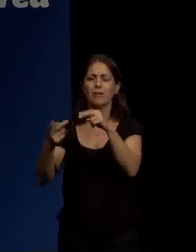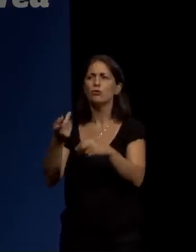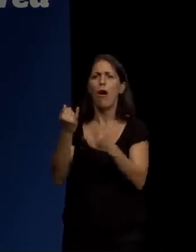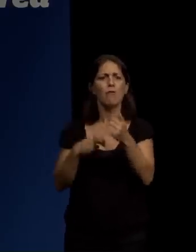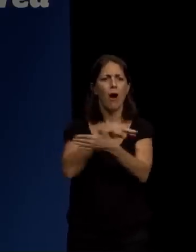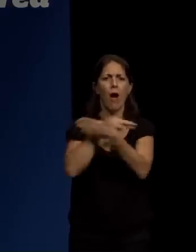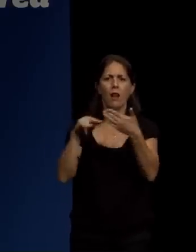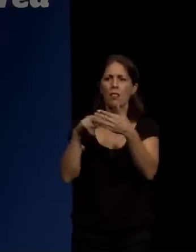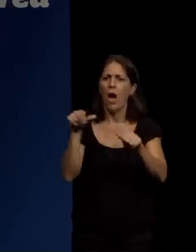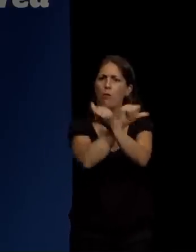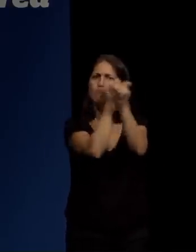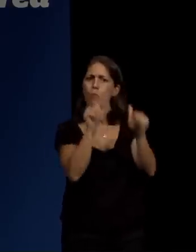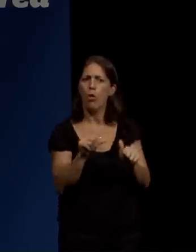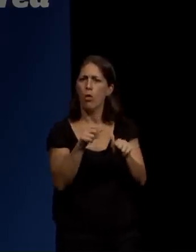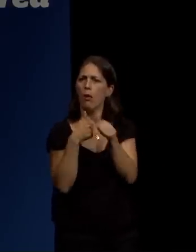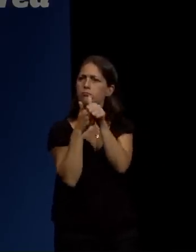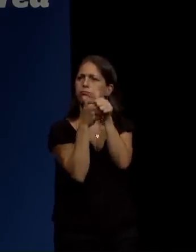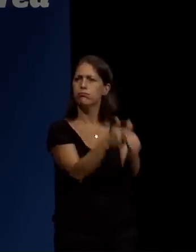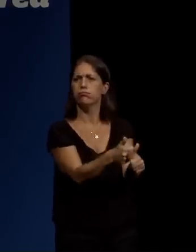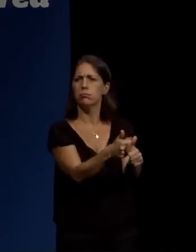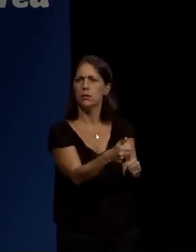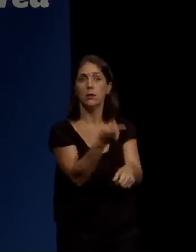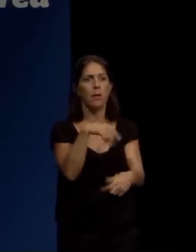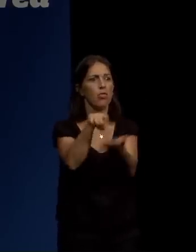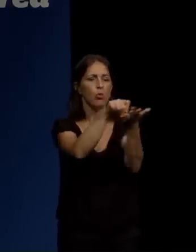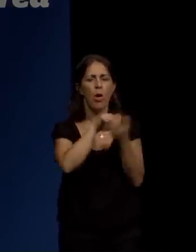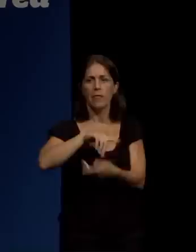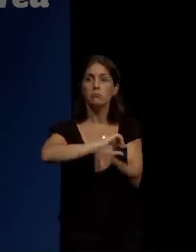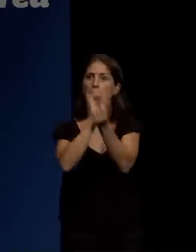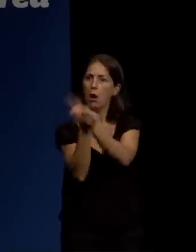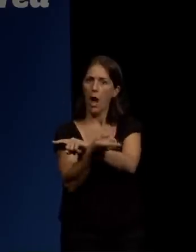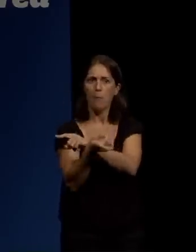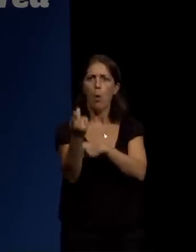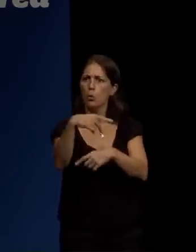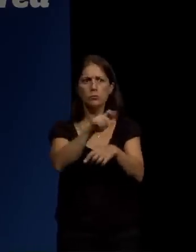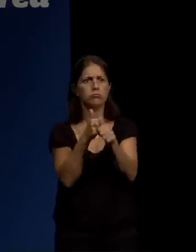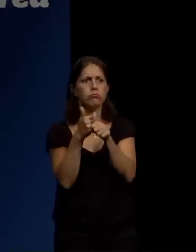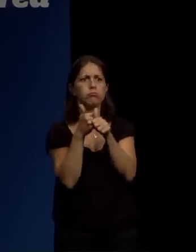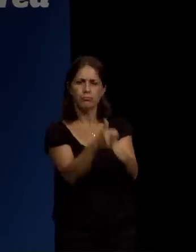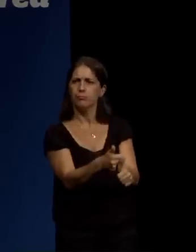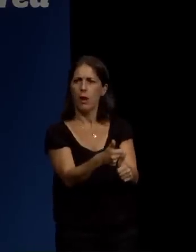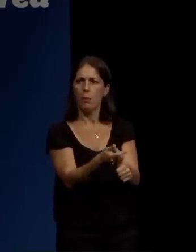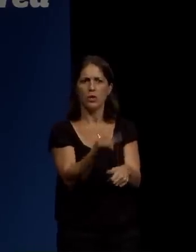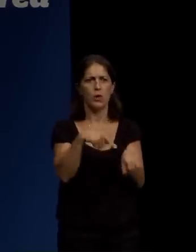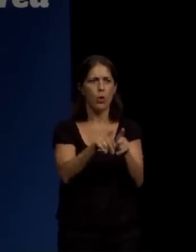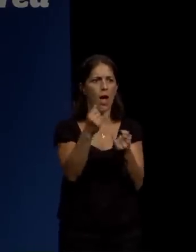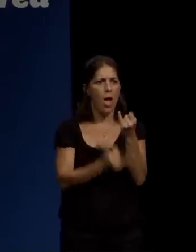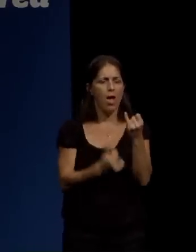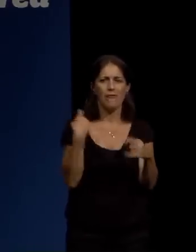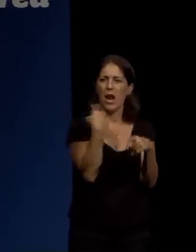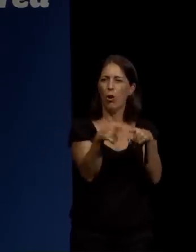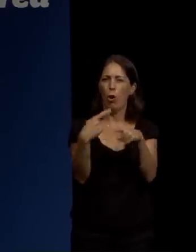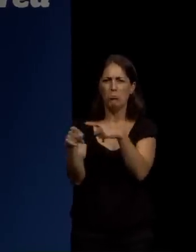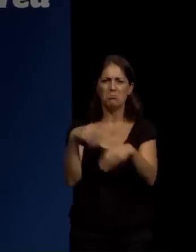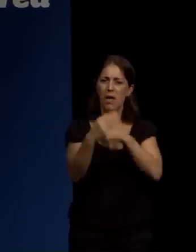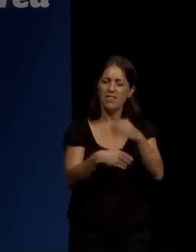toda Galicia, o comezado xa polas cidades do cambio. Un exemplo de dignidade, de honestidade, de que é posible facer as cousas de outro